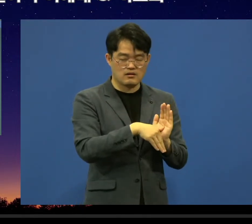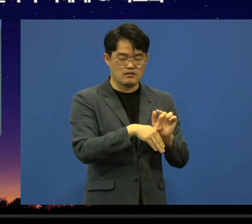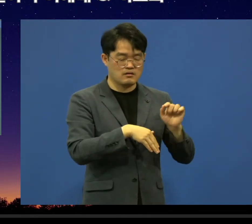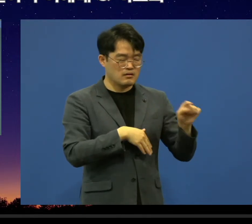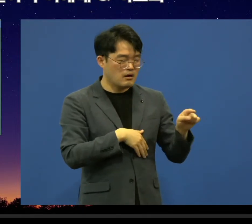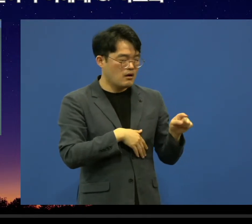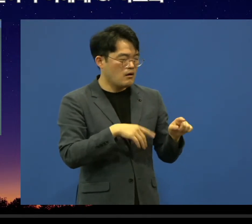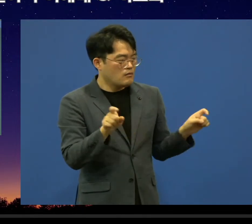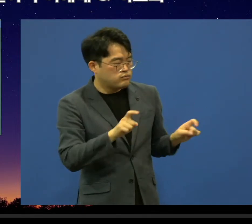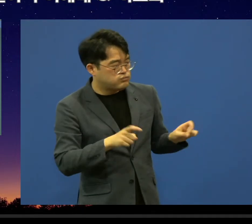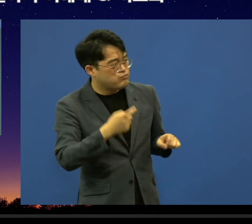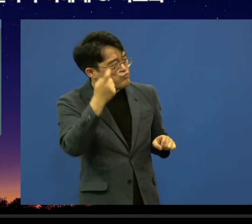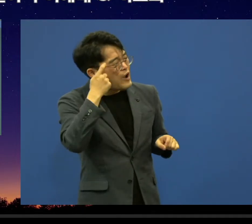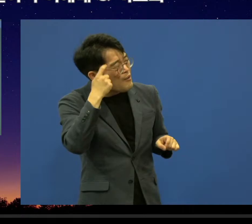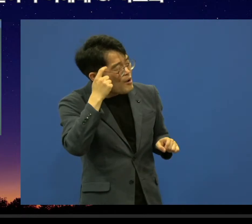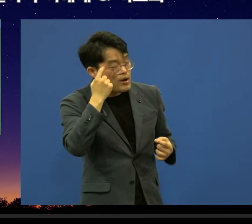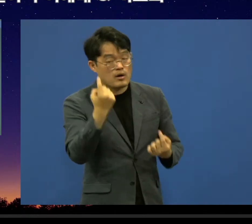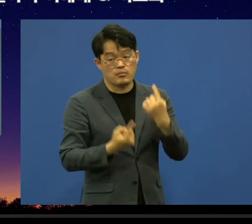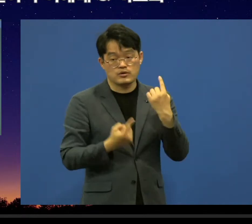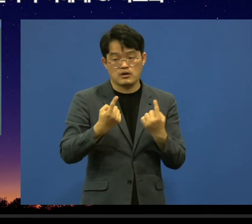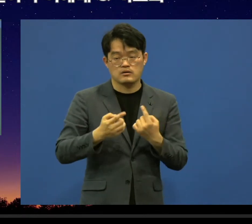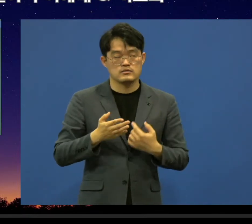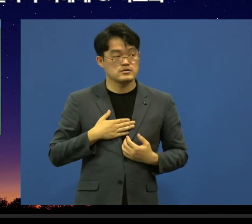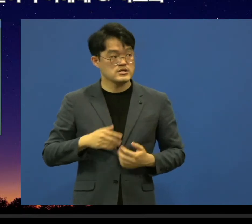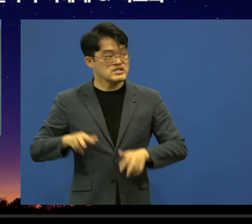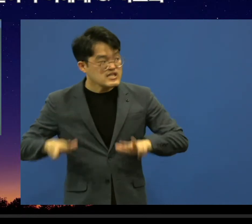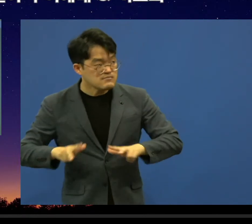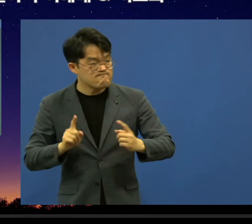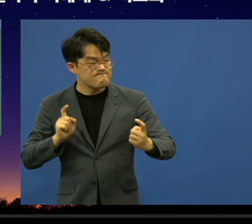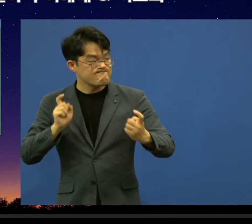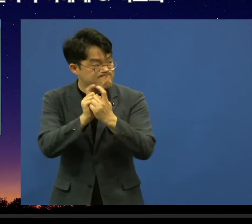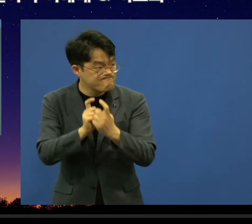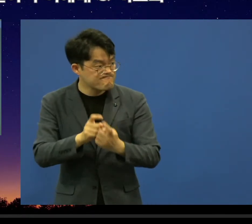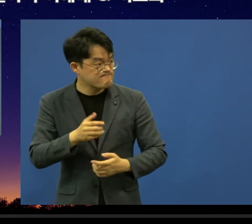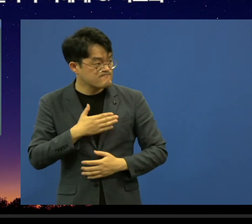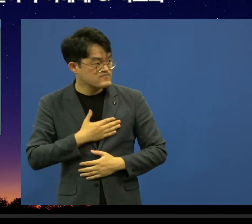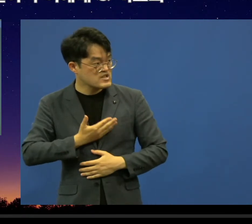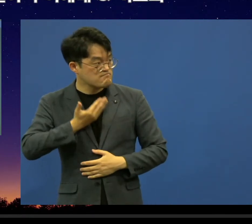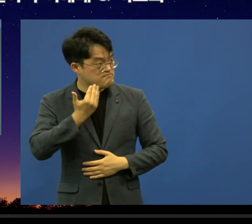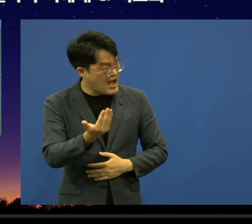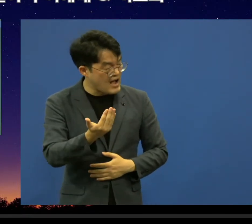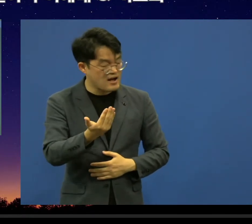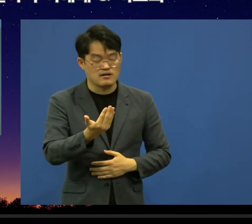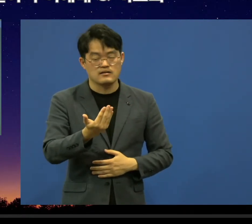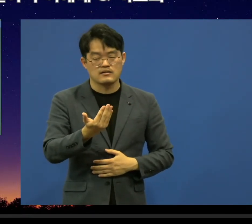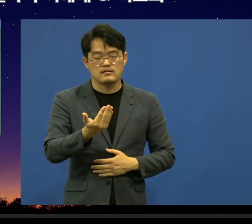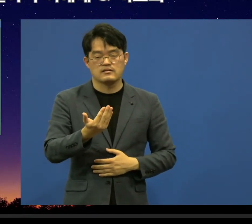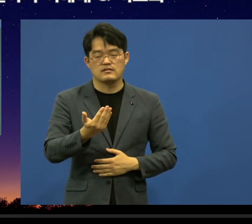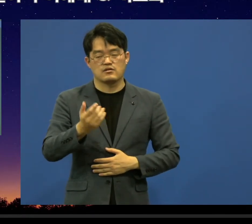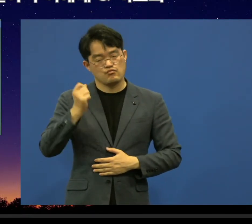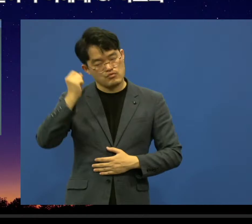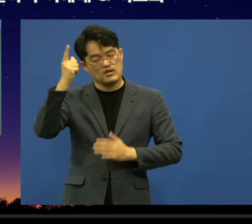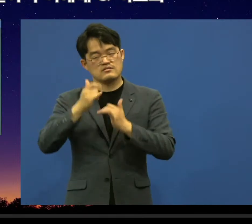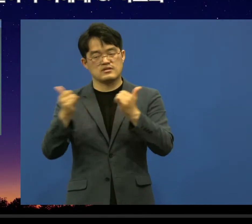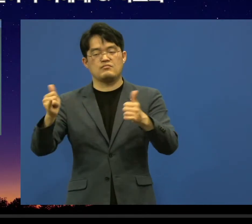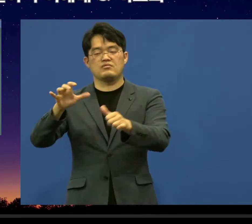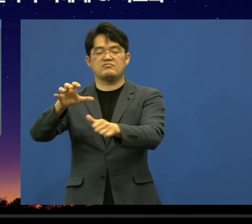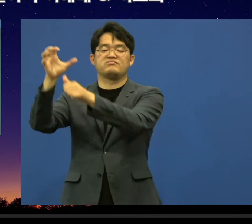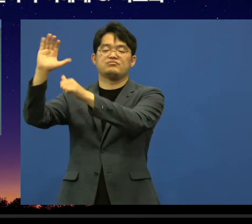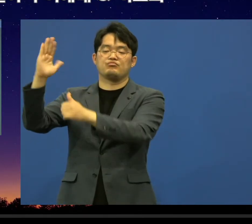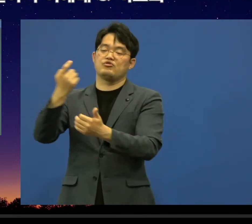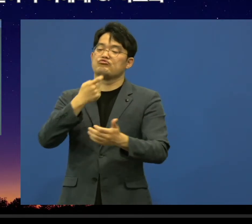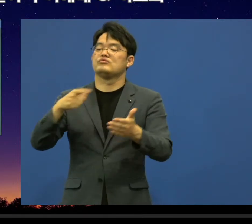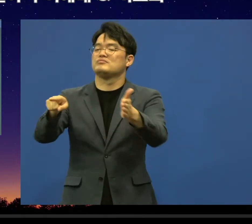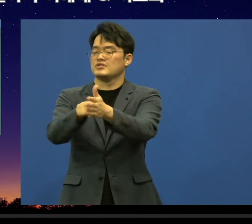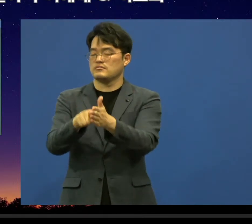받게 되는 것입니다. 실패자는 언제나 하필 왜 나에게 라고 말하지만 승리자는